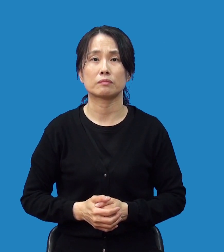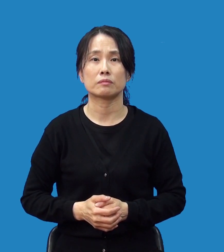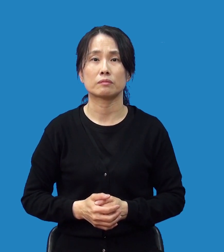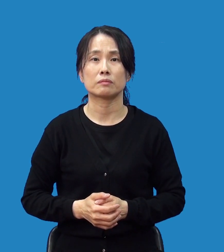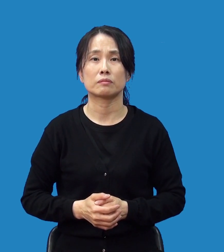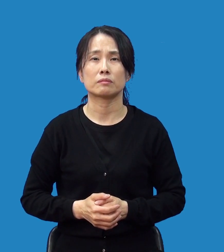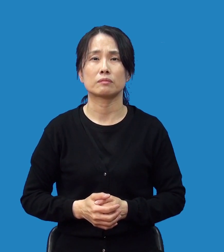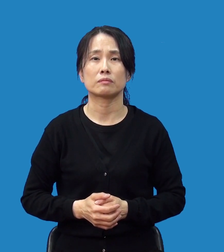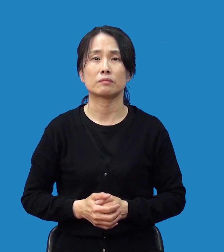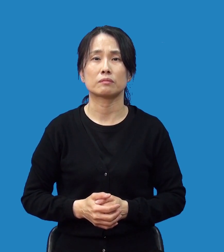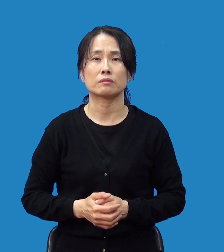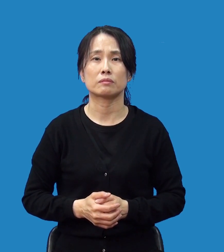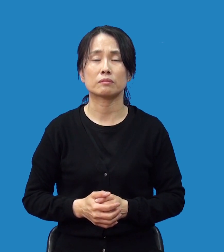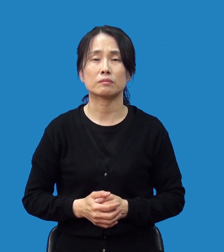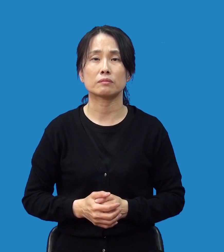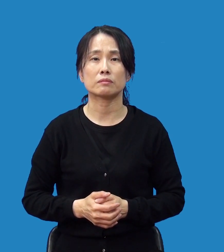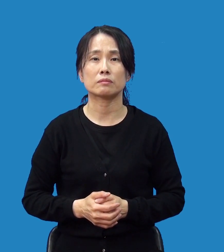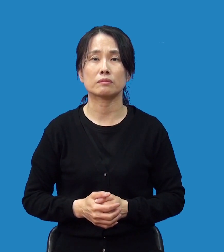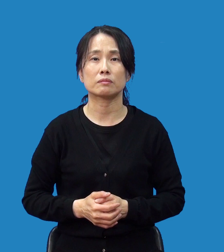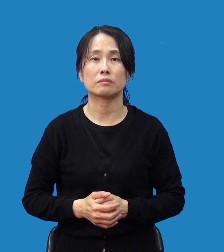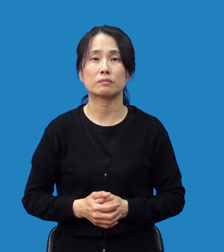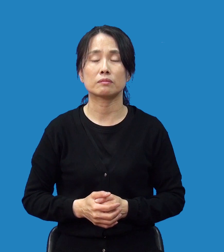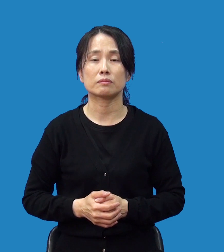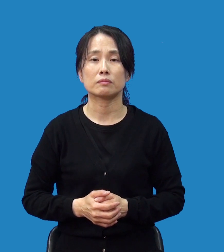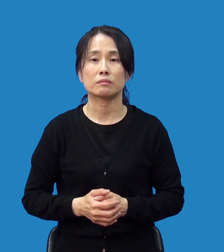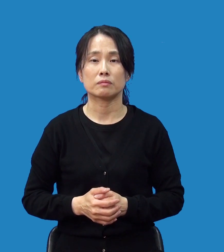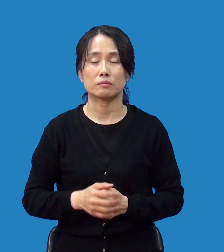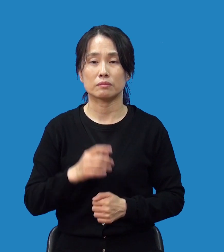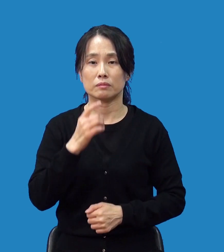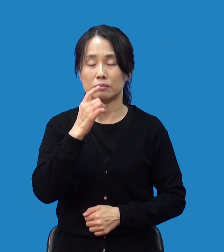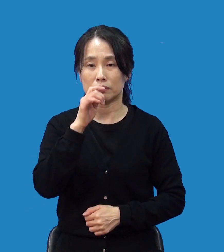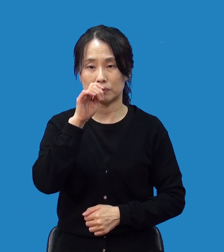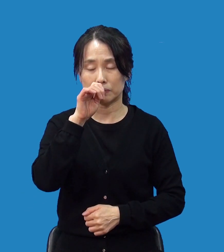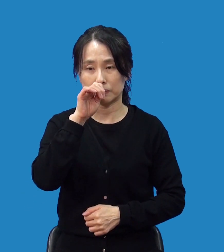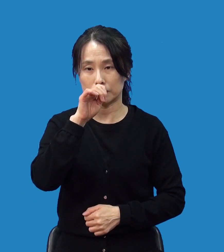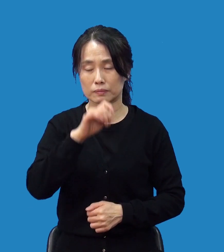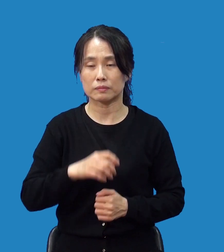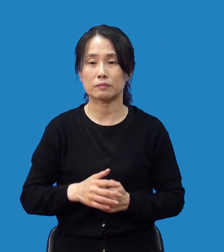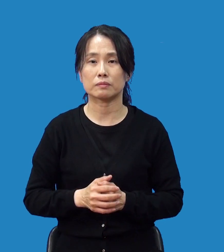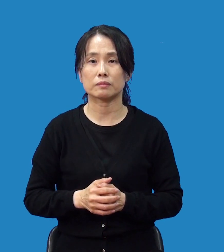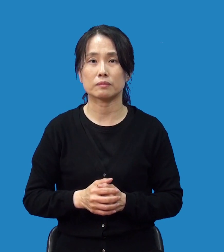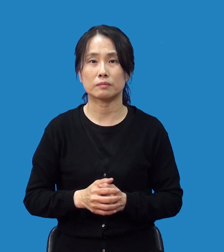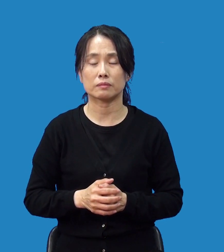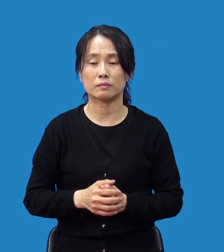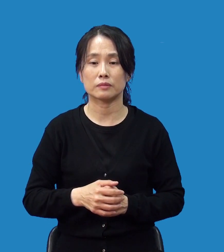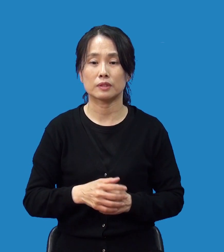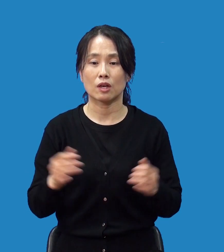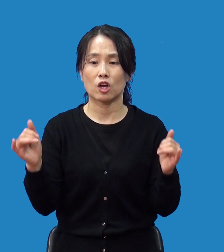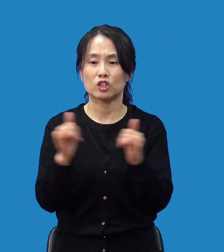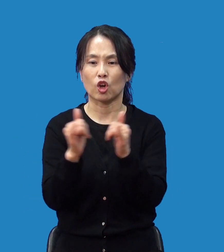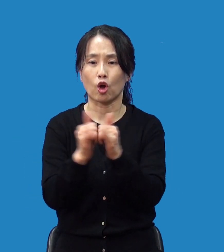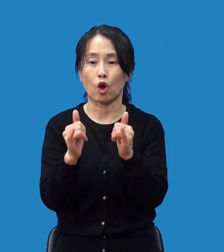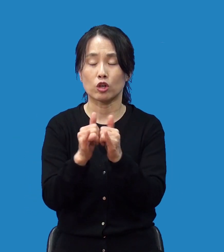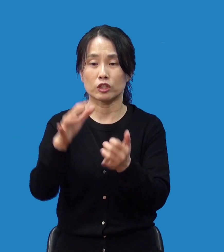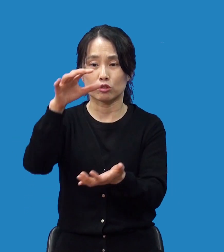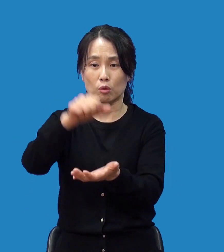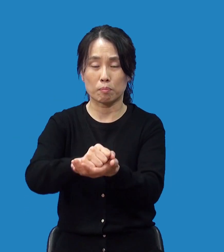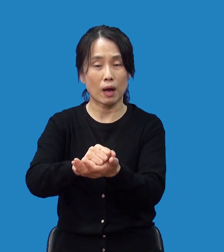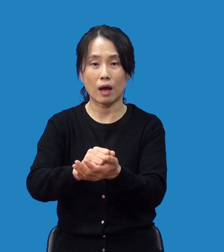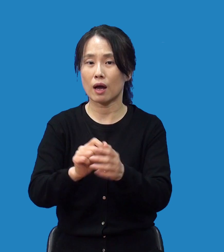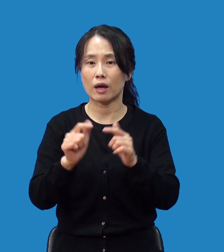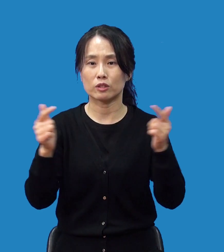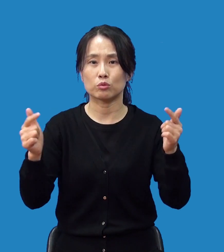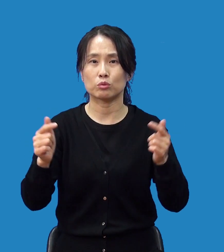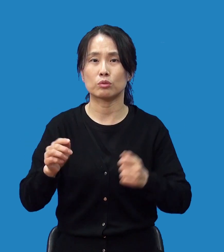전쟁 피비린 나는 전쟁으로 그냥 제국을 접수한 게 아니고 무혈 입성으로 페르시아